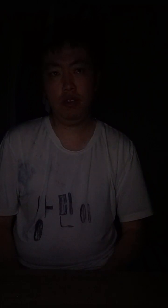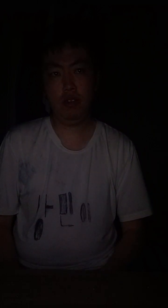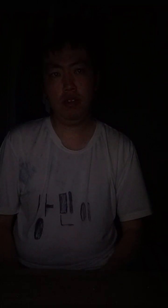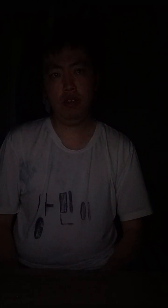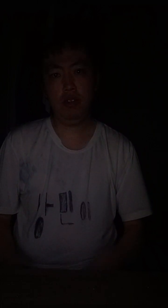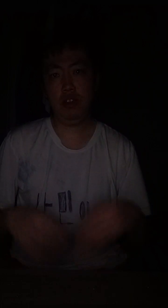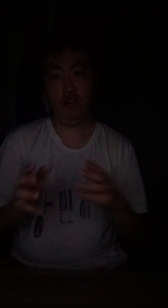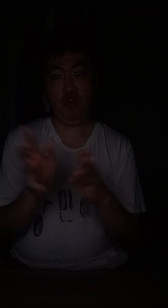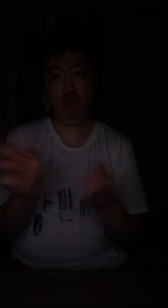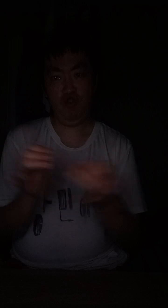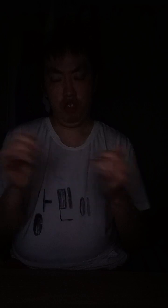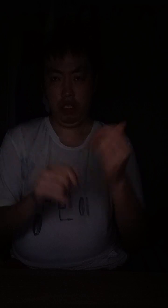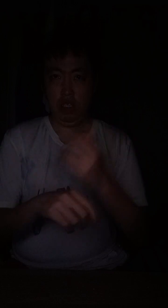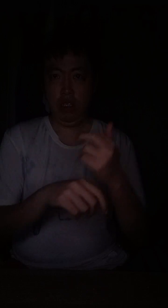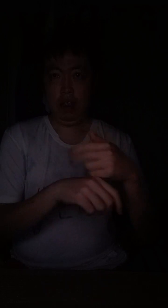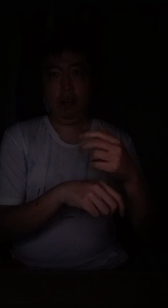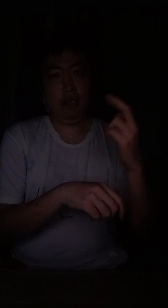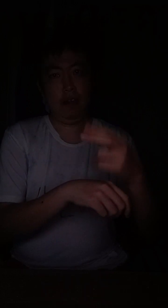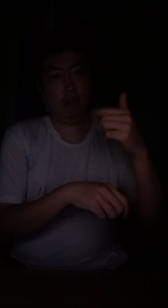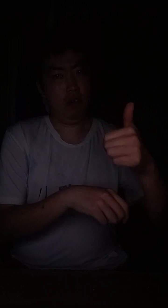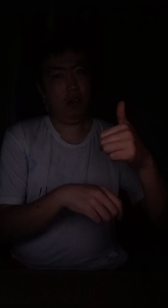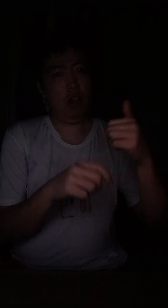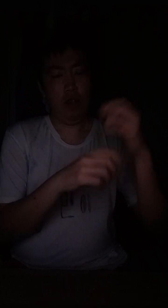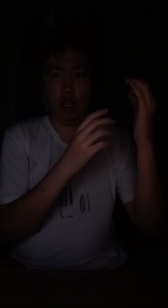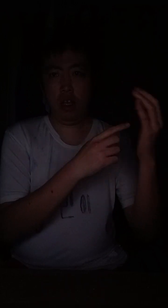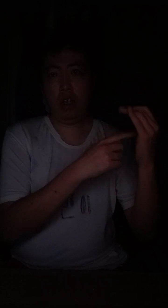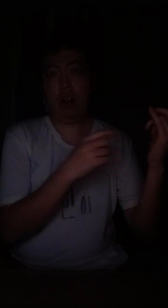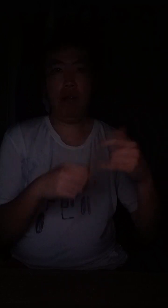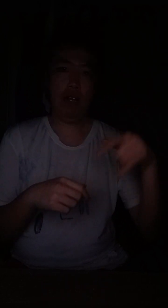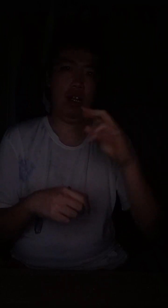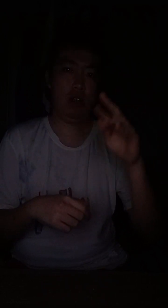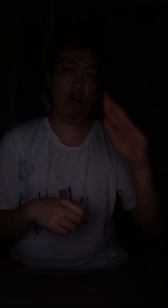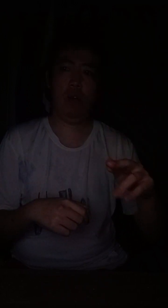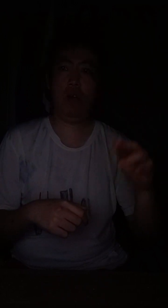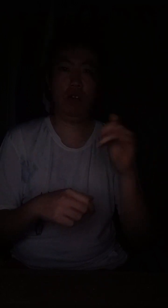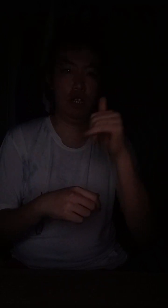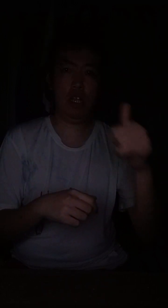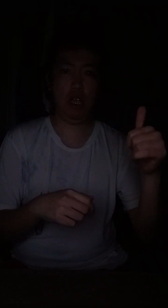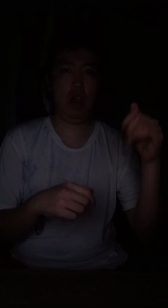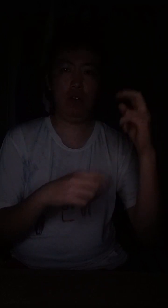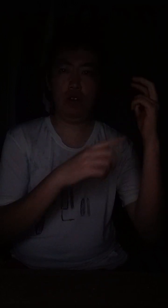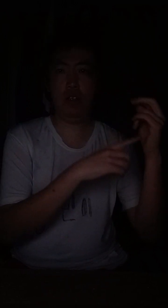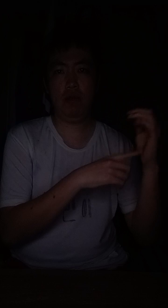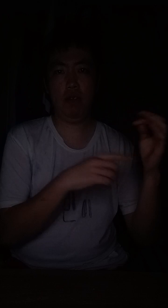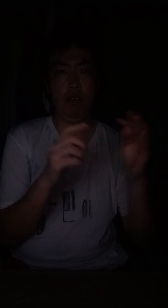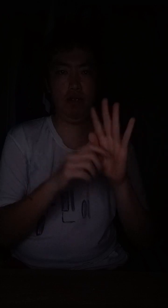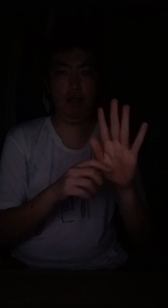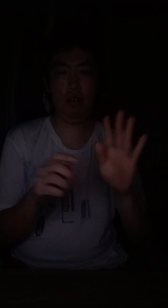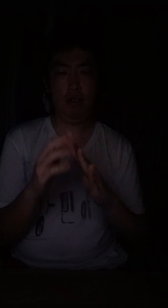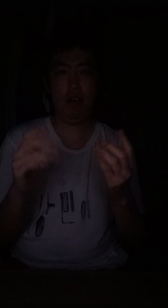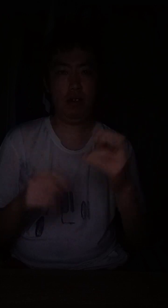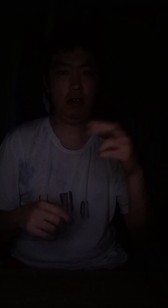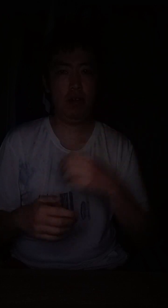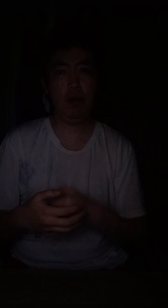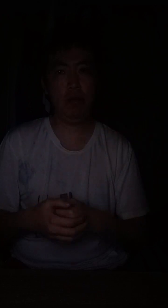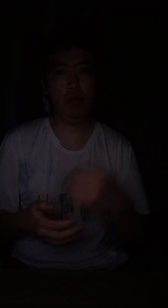윤석열 대통령이 박장범 KBS 사장 임명안을 제거했다고 대통령실이 밝혔습니다. 앞서 국회는 박 사장에